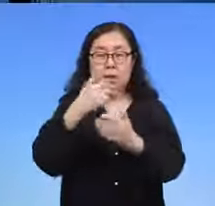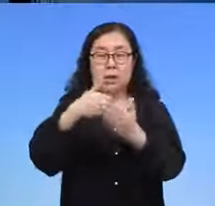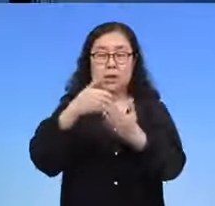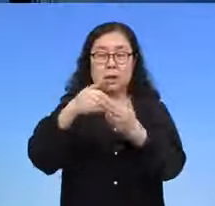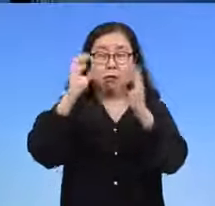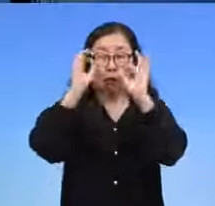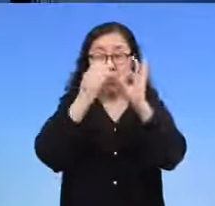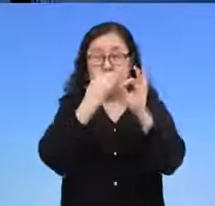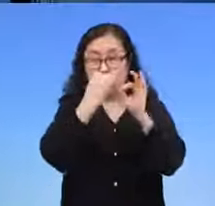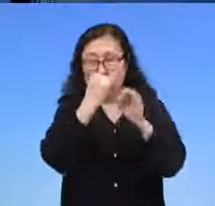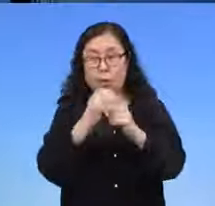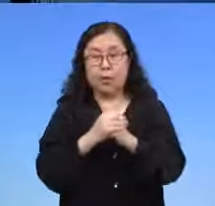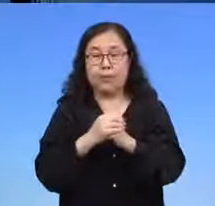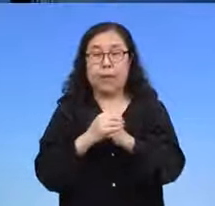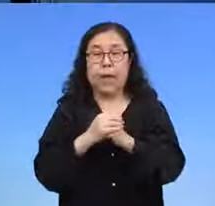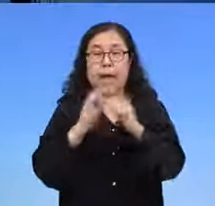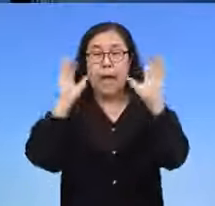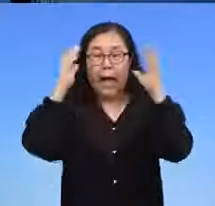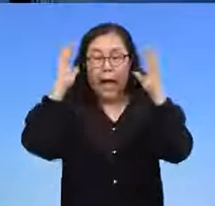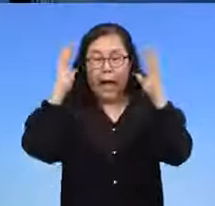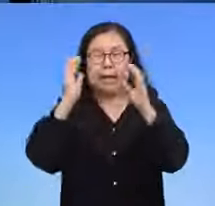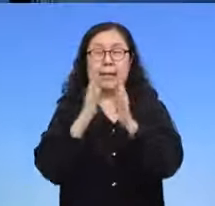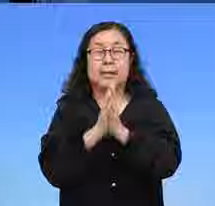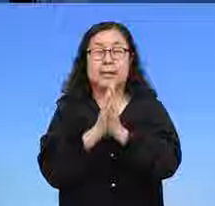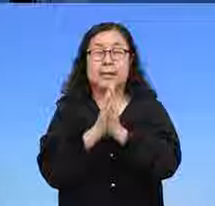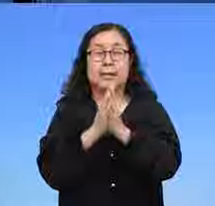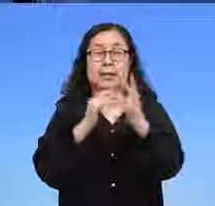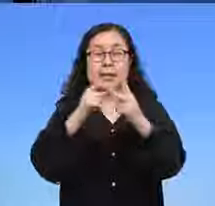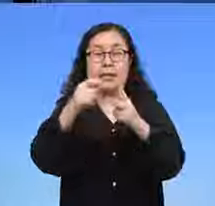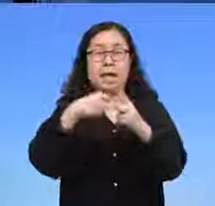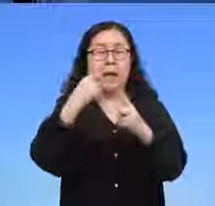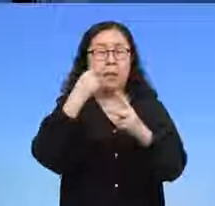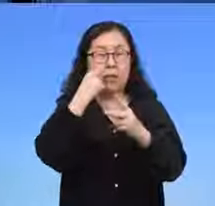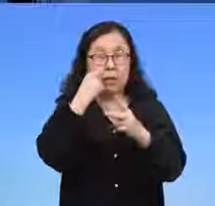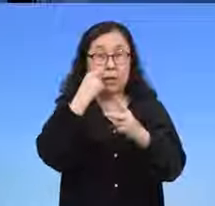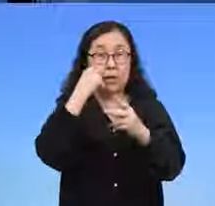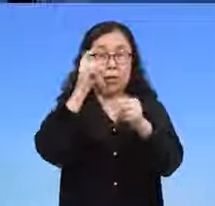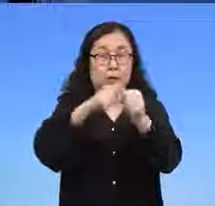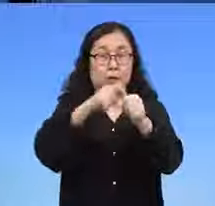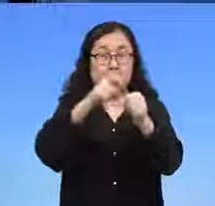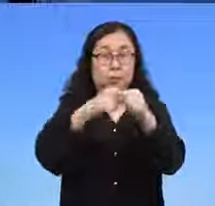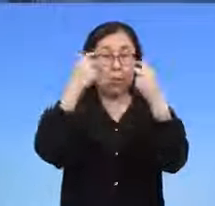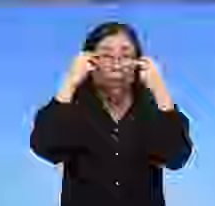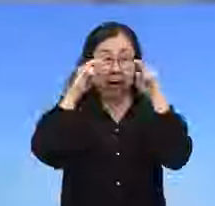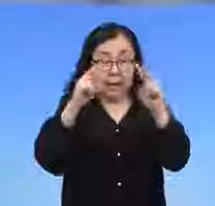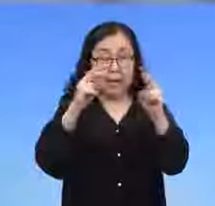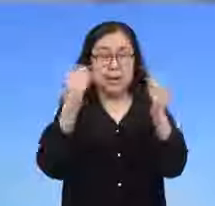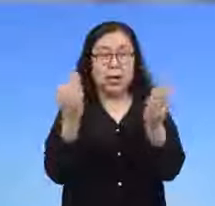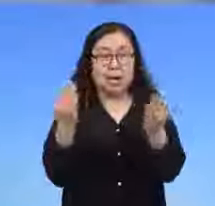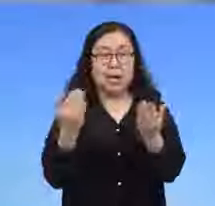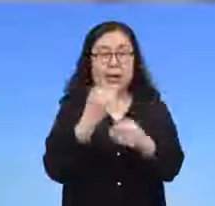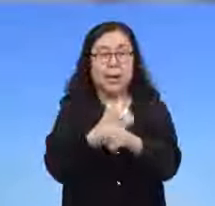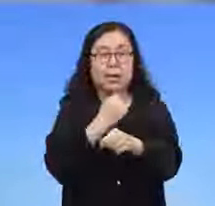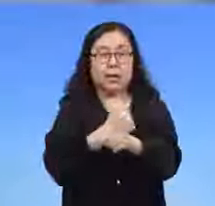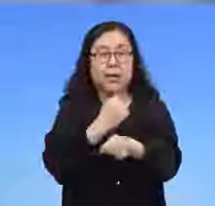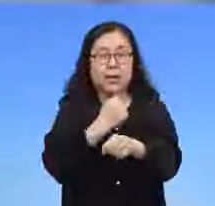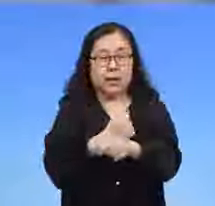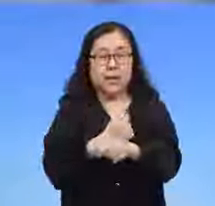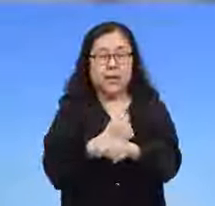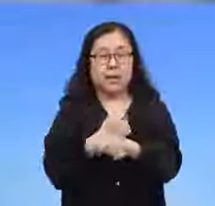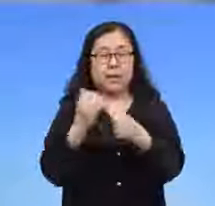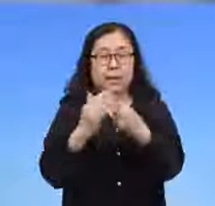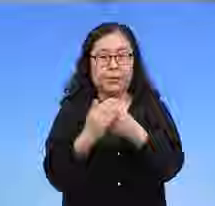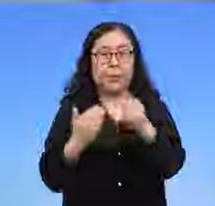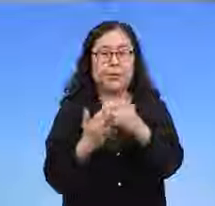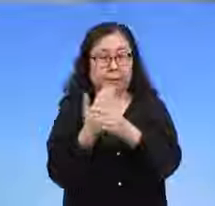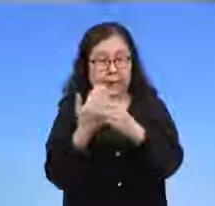정말 이해하지 못하는 목표를 위해 일하는 데서 대부분 기인한다. 무슨 뜻인지 아시겠죠? 여러분, 우리 집도 그렇고